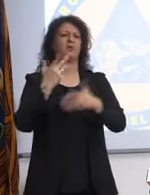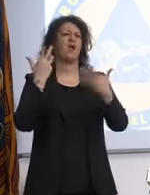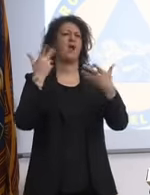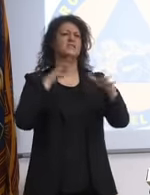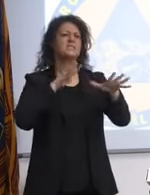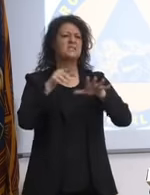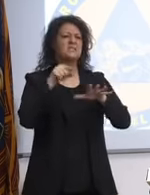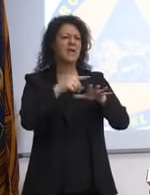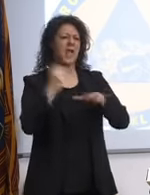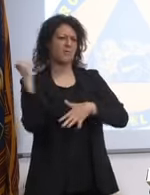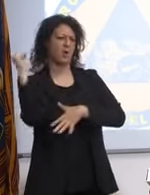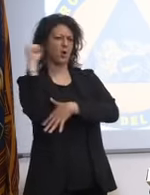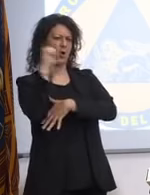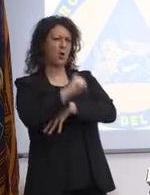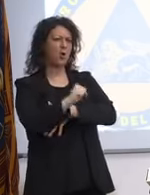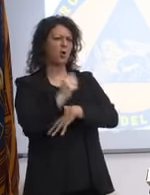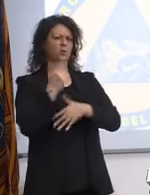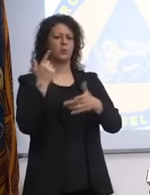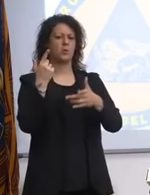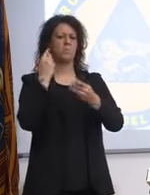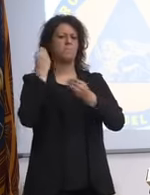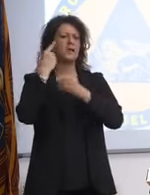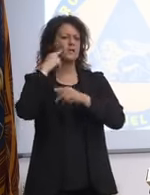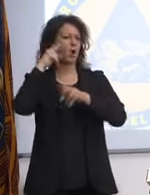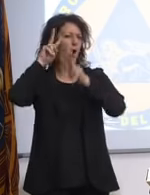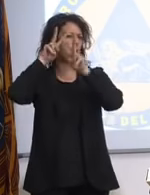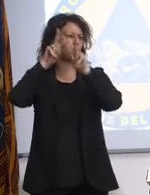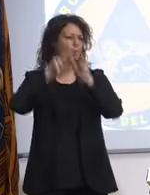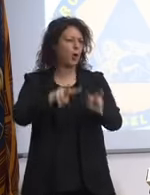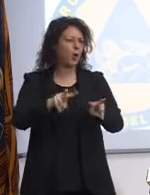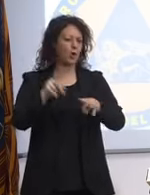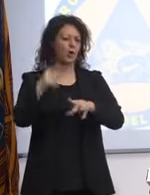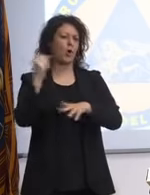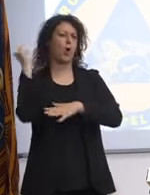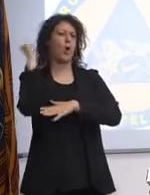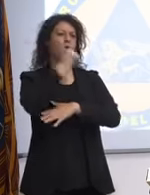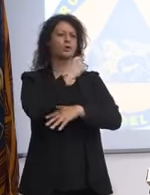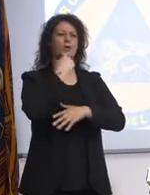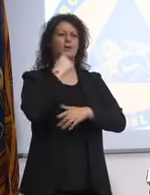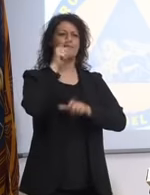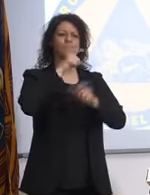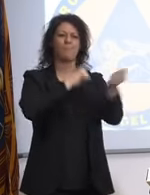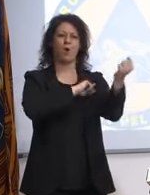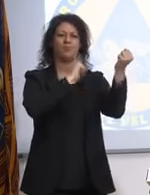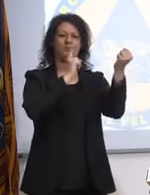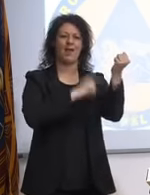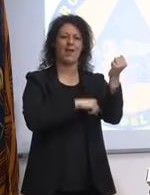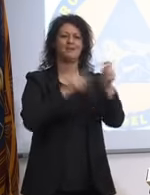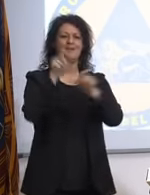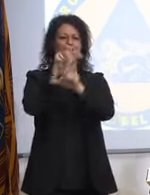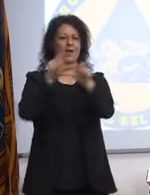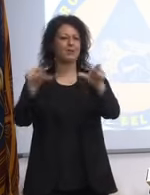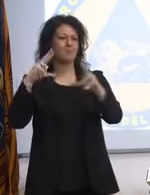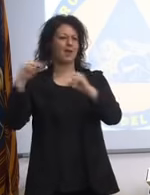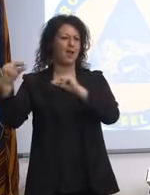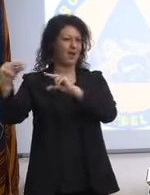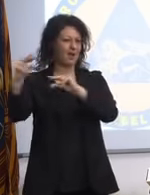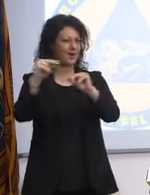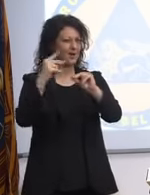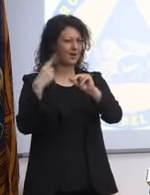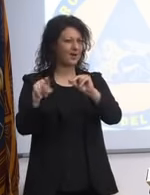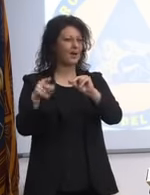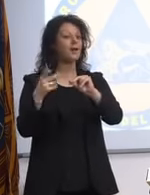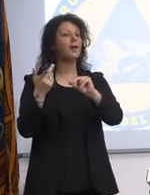e i grandi circoli dei potenti, tutte queste robe, l'invenzione, quando vi vengono